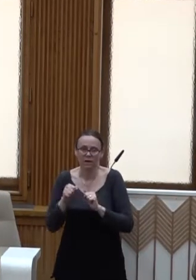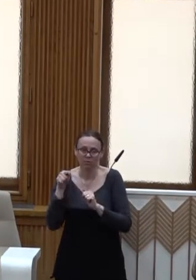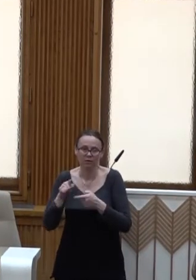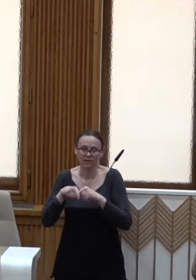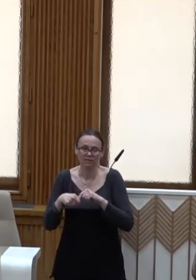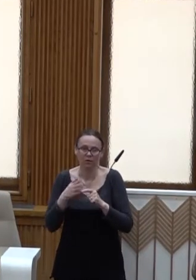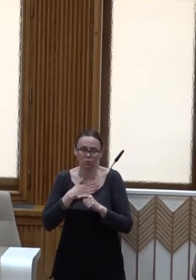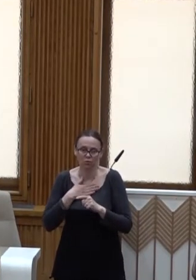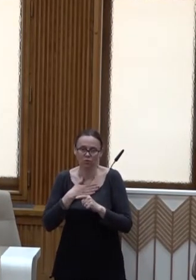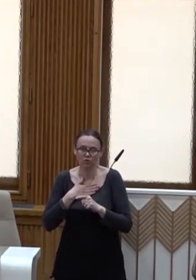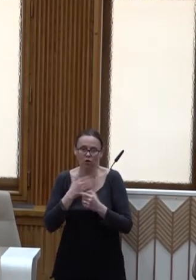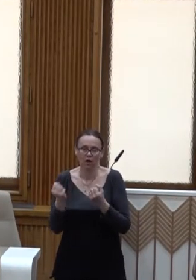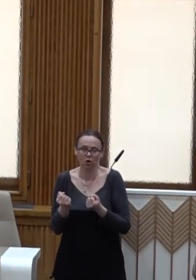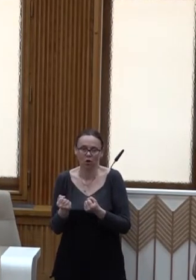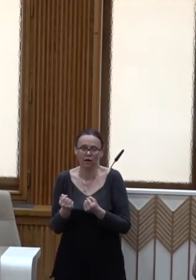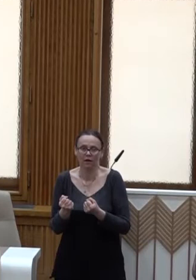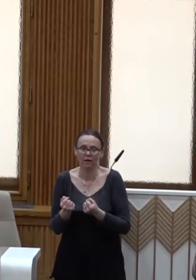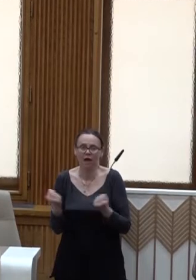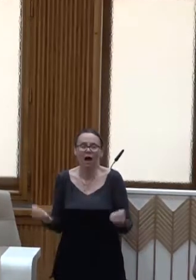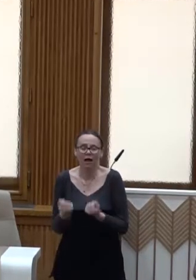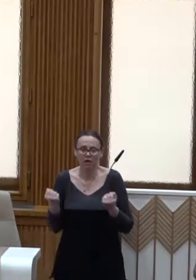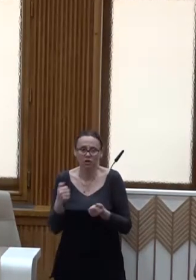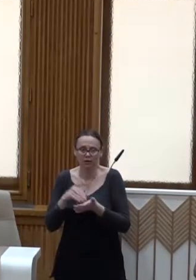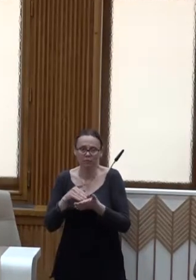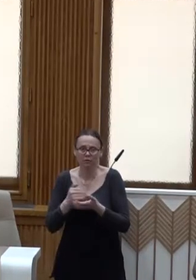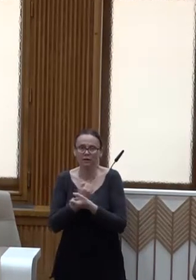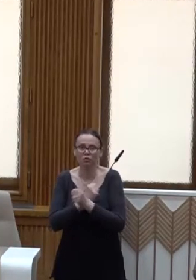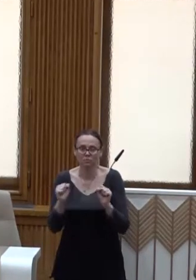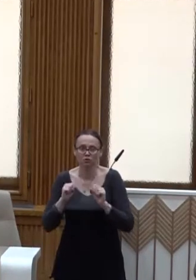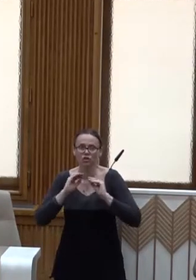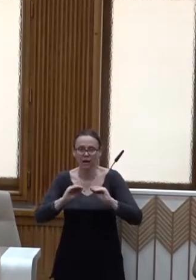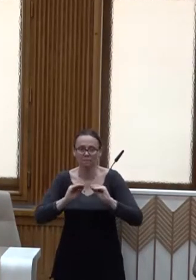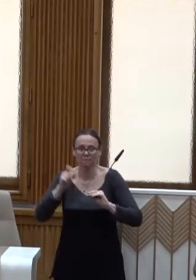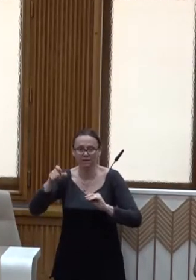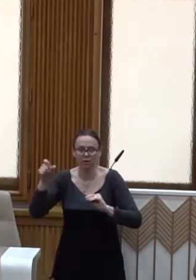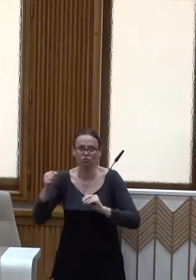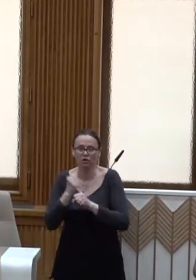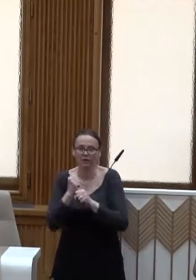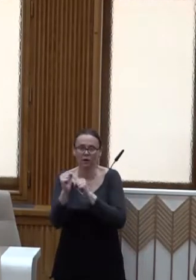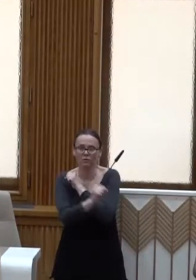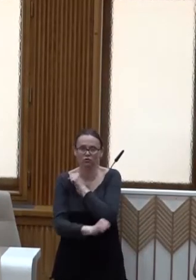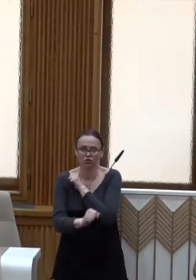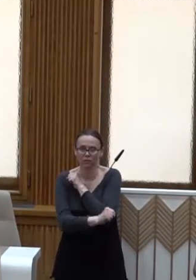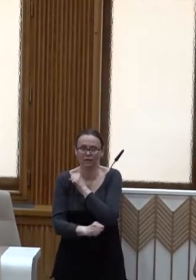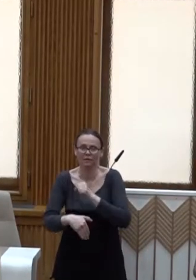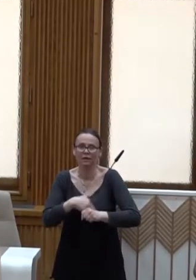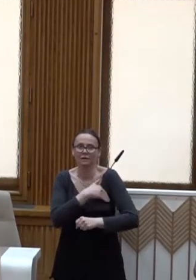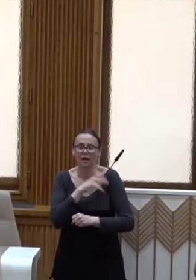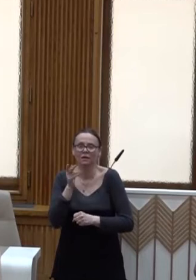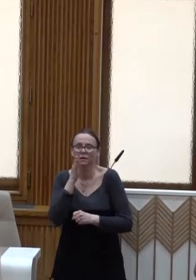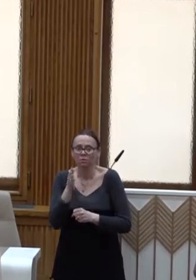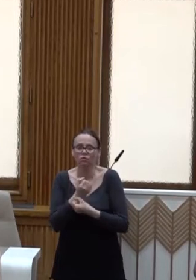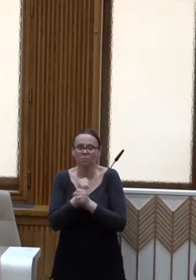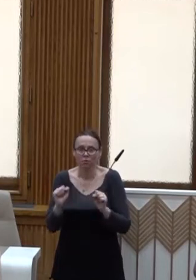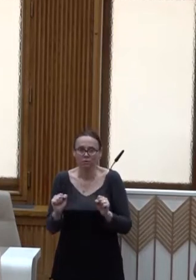Ne. Angažirati je potrebno sproščene pedagoške delavce, študente, dijake, ki bodo pač